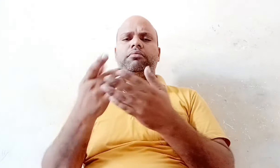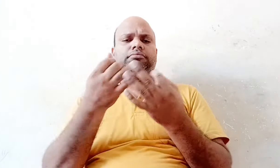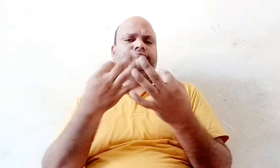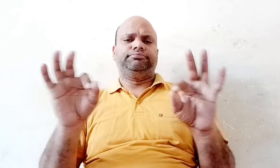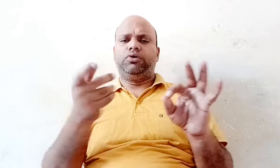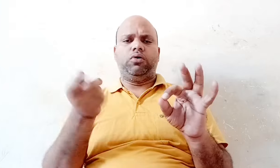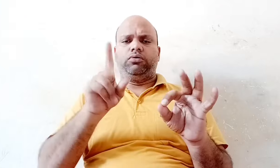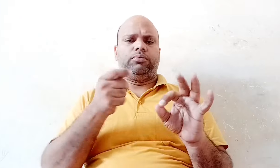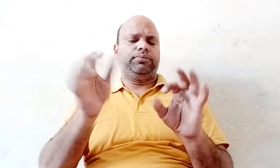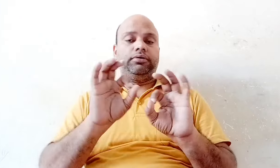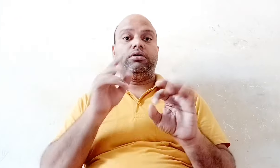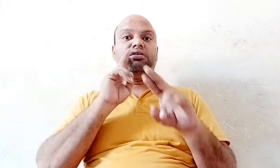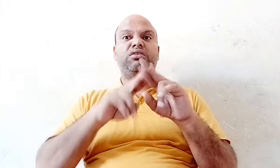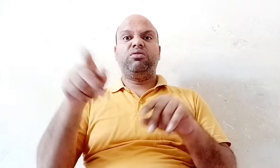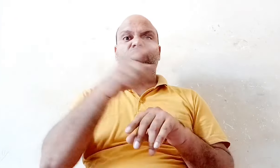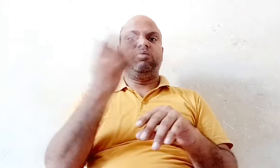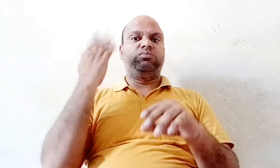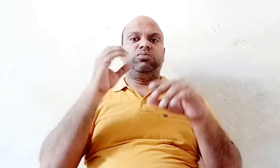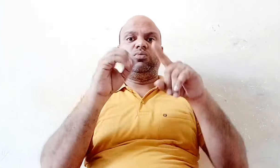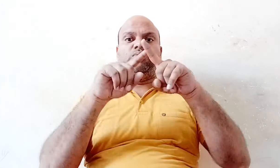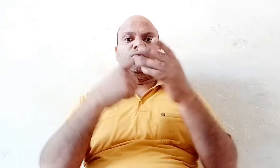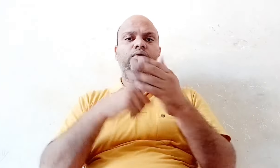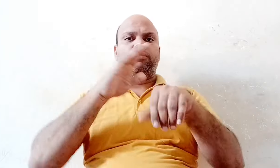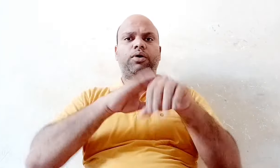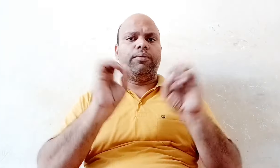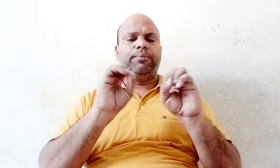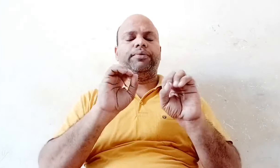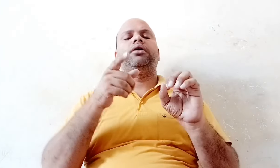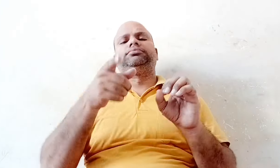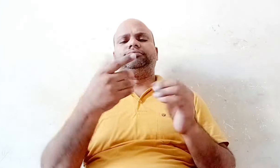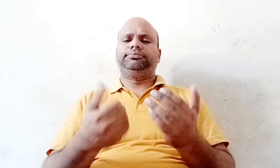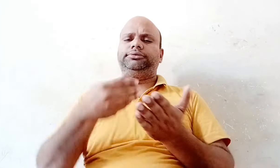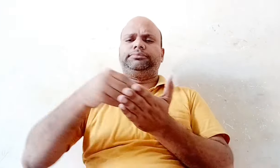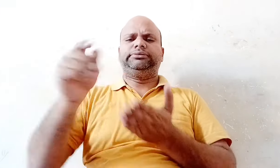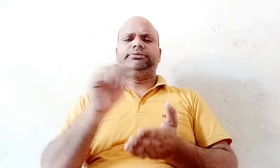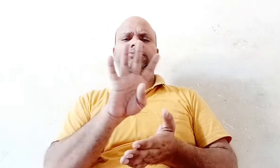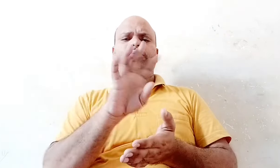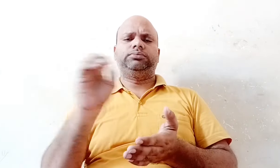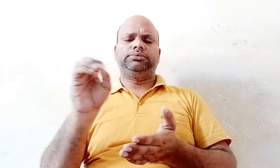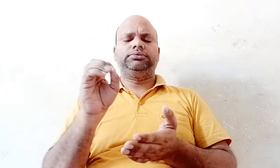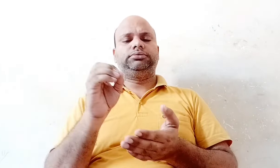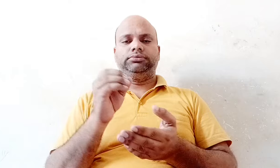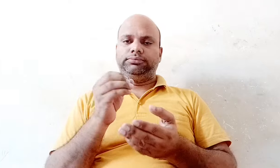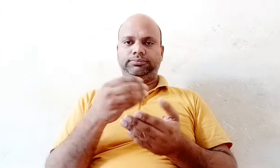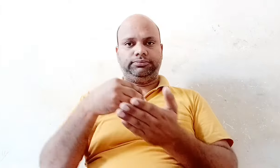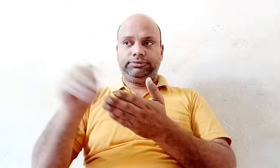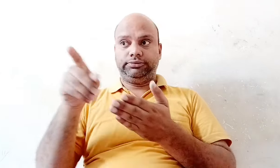https://LSG. Urban, Rajasthan. gov.in/athava. Recruitment Portal Ka Kayana Karana